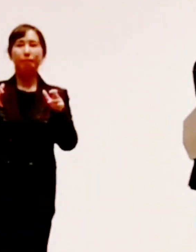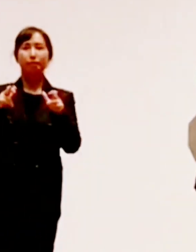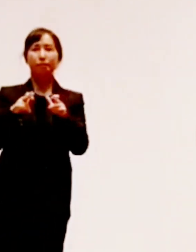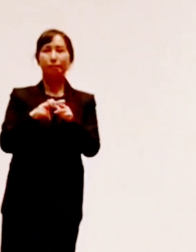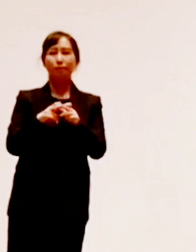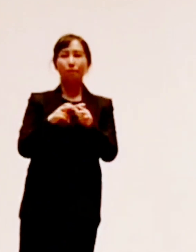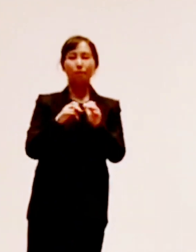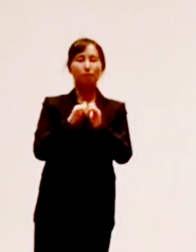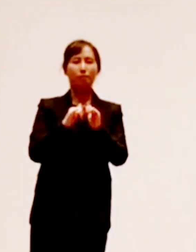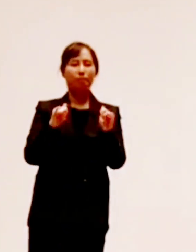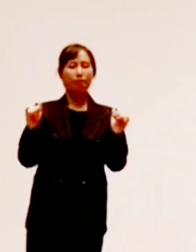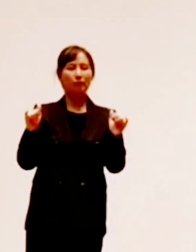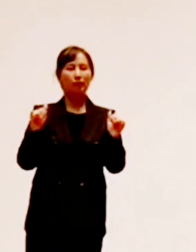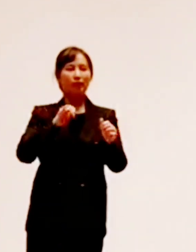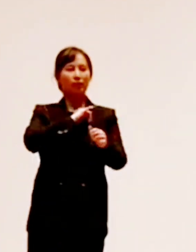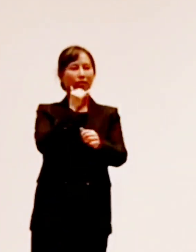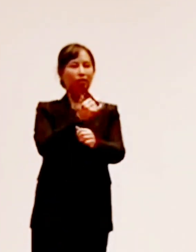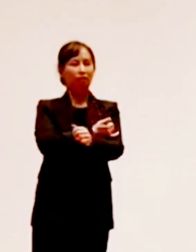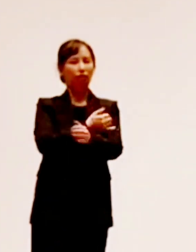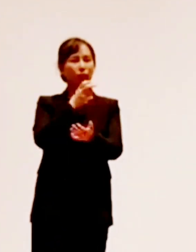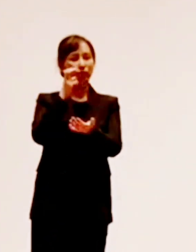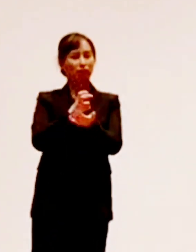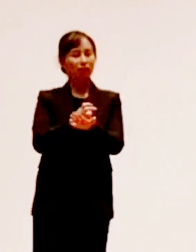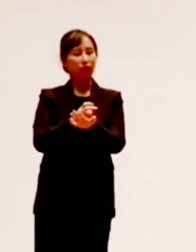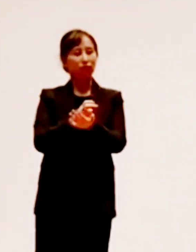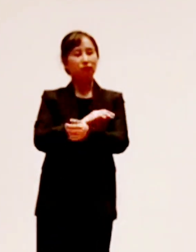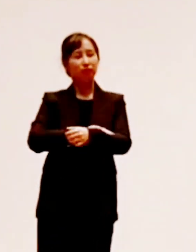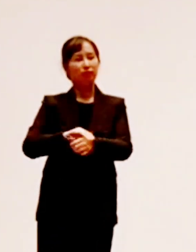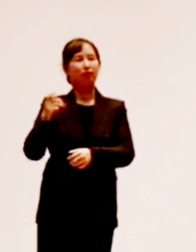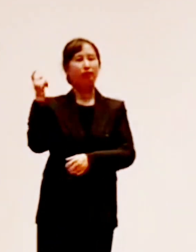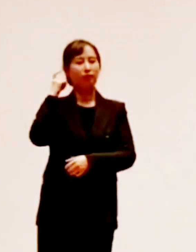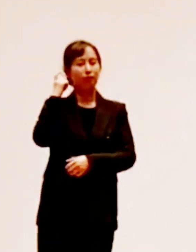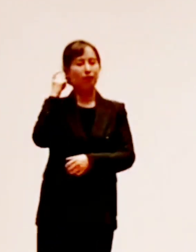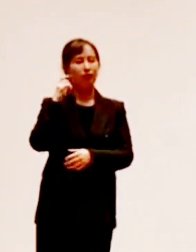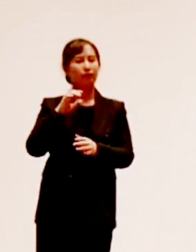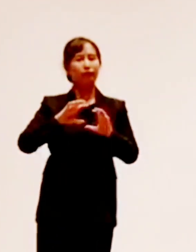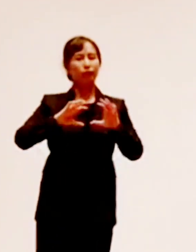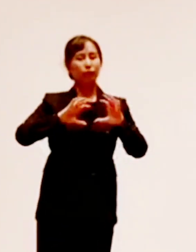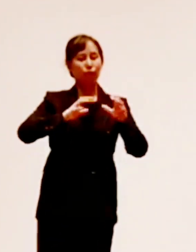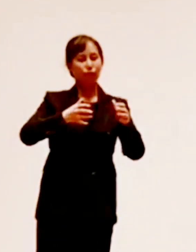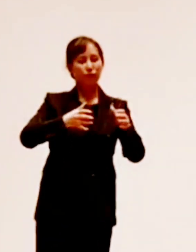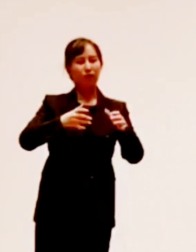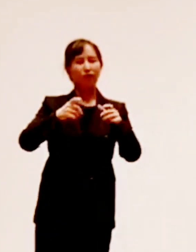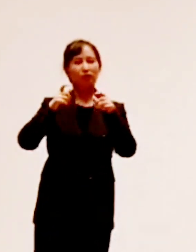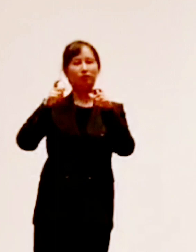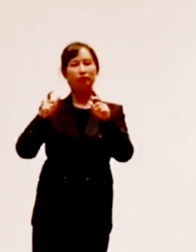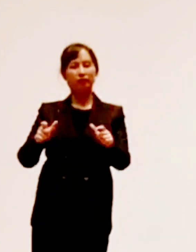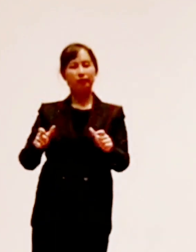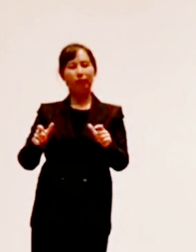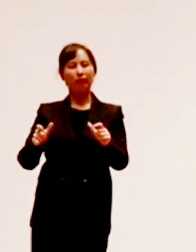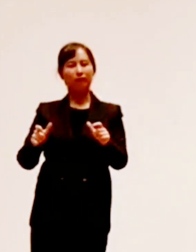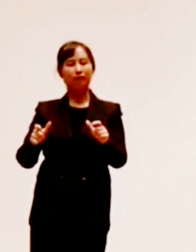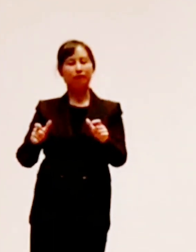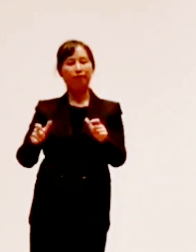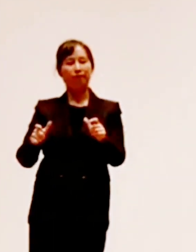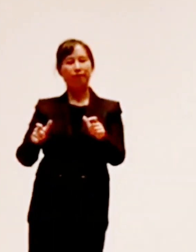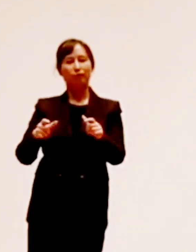장애인 헌장을 들었습니다. 국가나